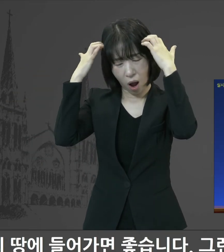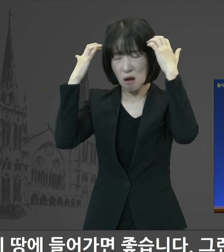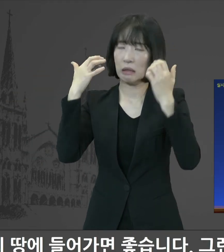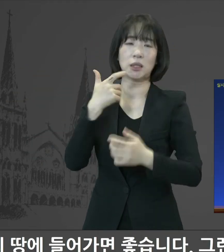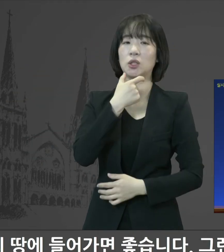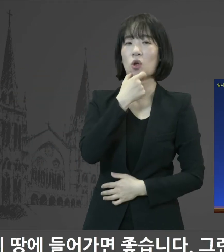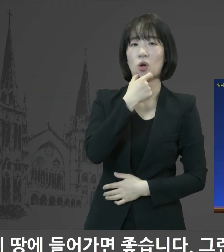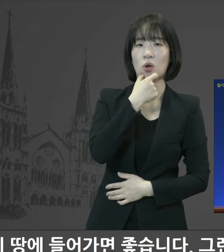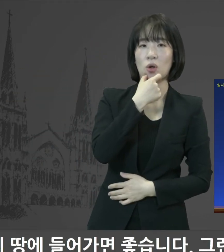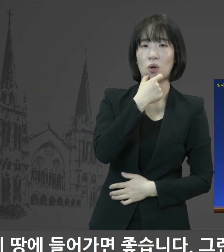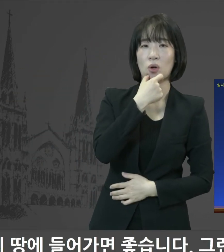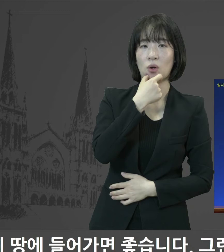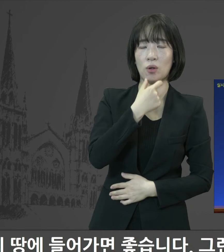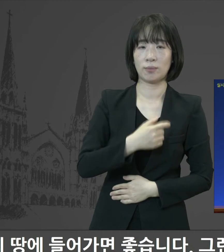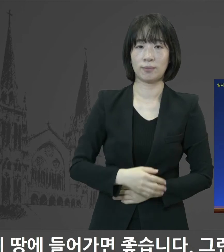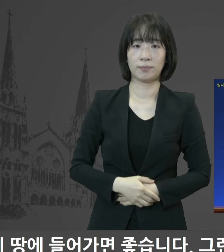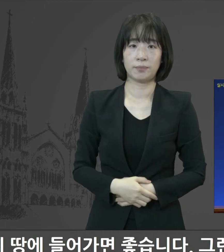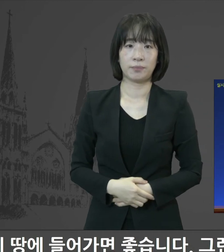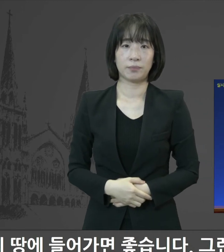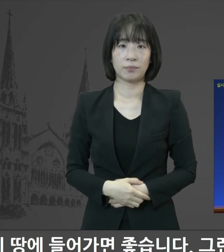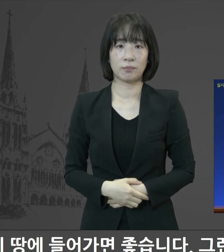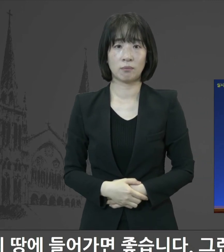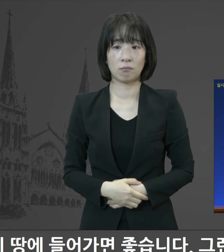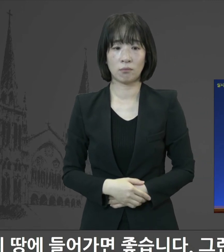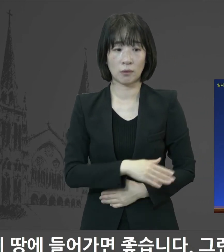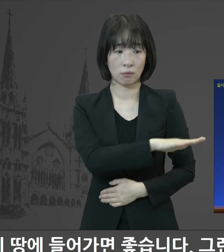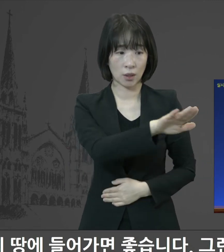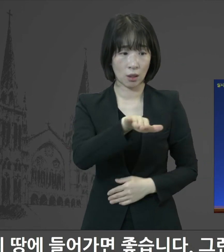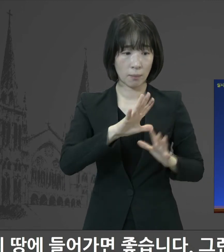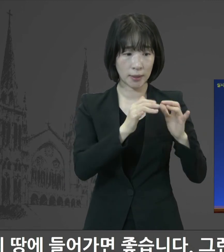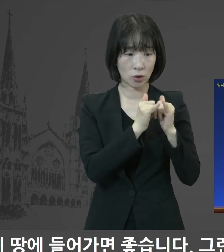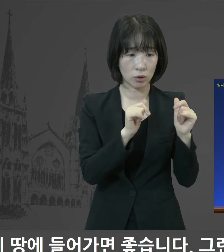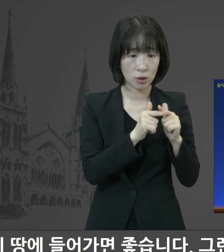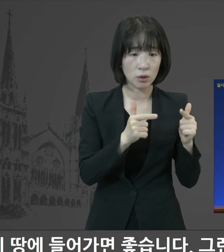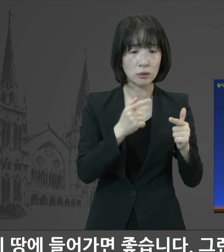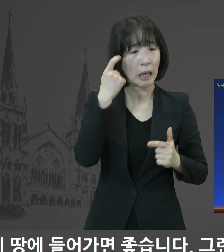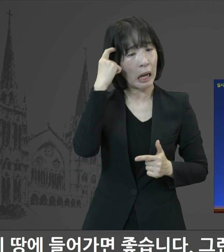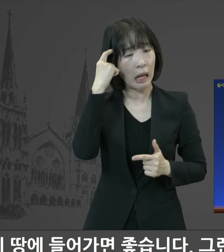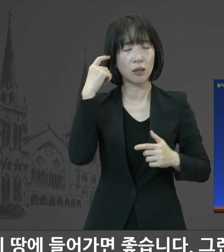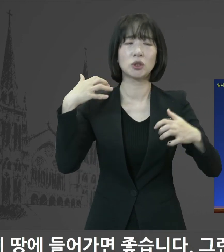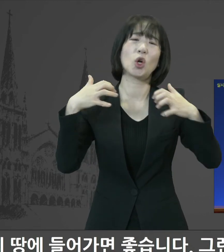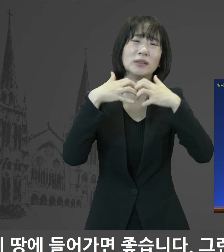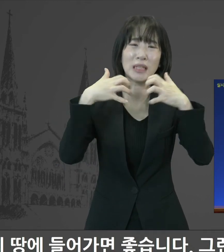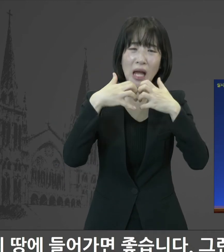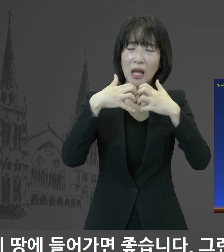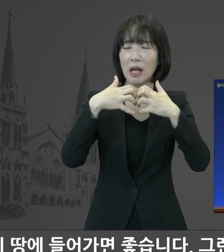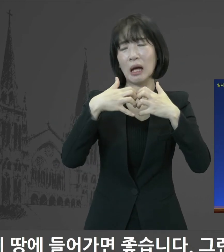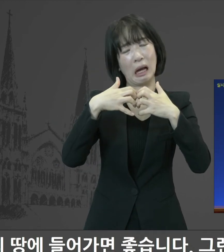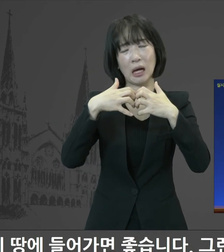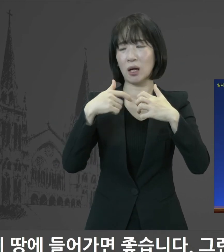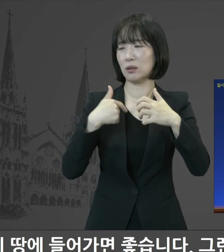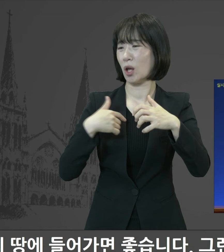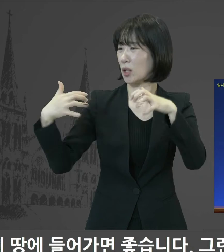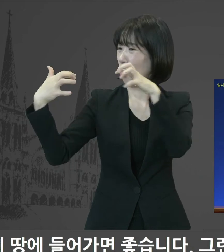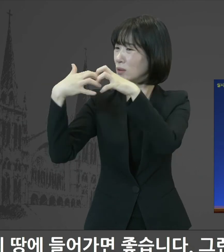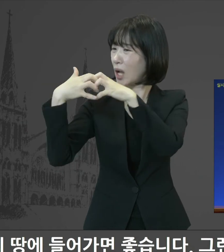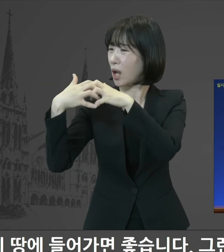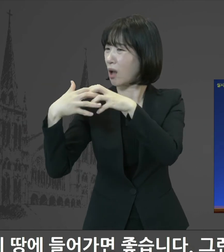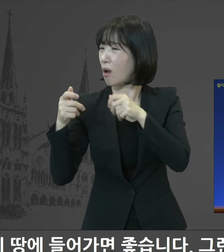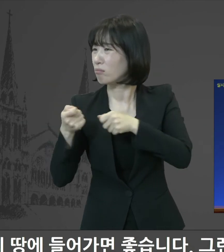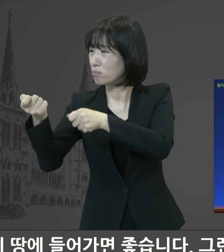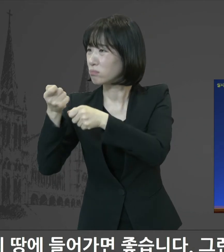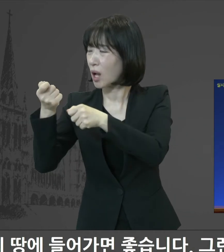치르기 싫었던 겁니다. 이들이 생각하는 대가는 전쟁이었고 전쟁에서 자신들이 질 거라는